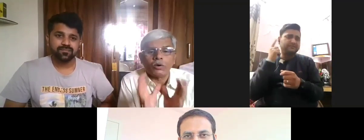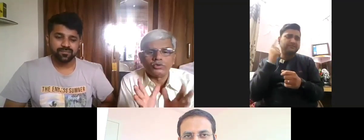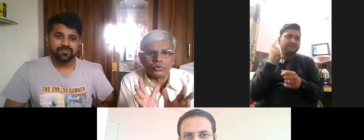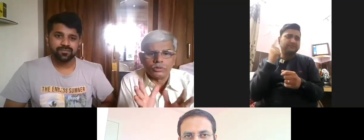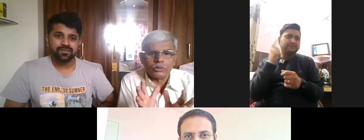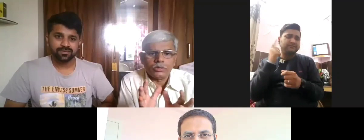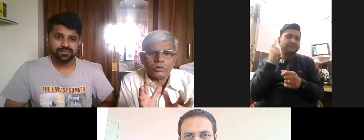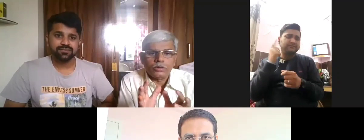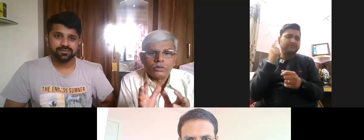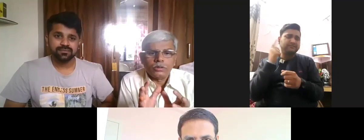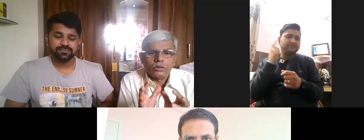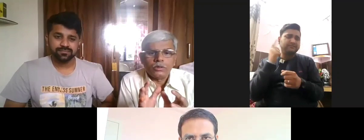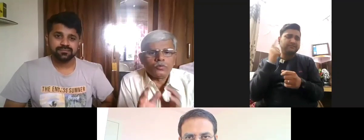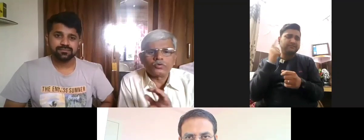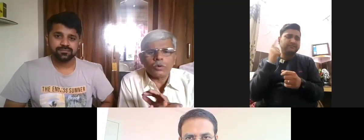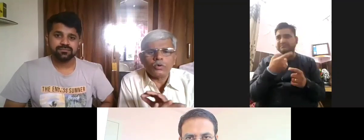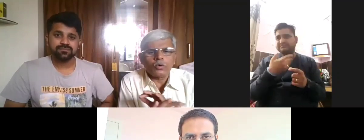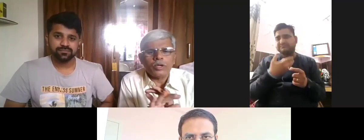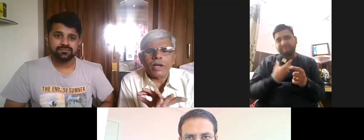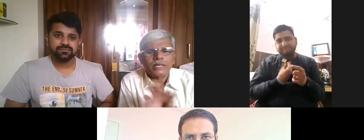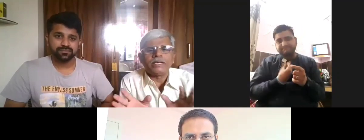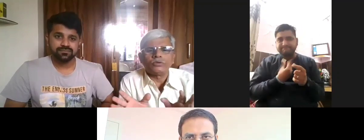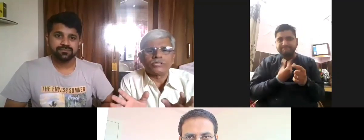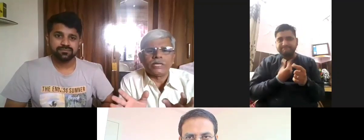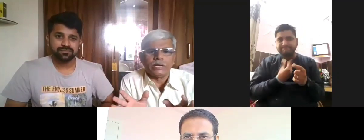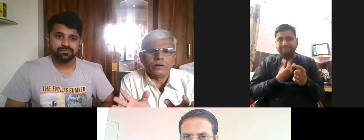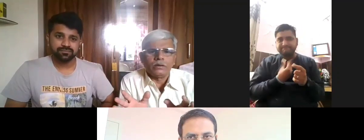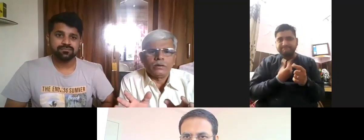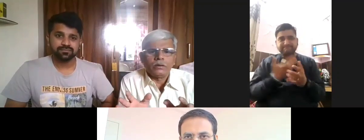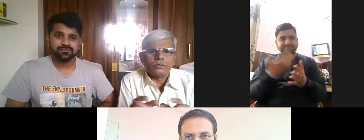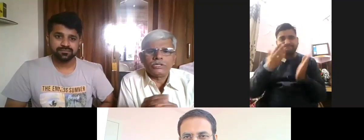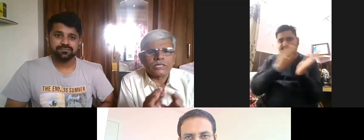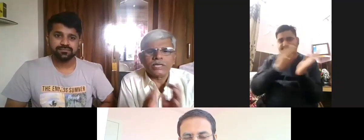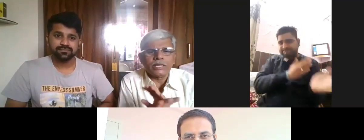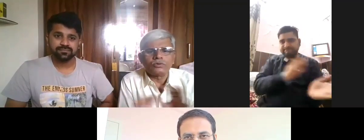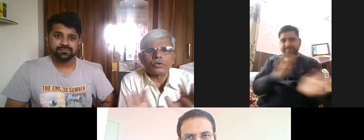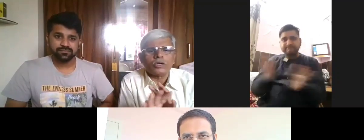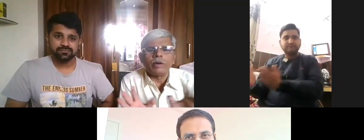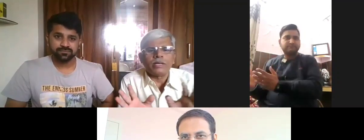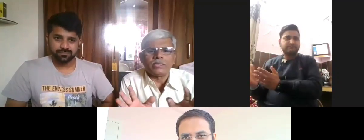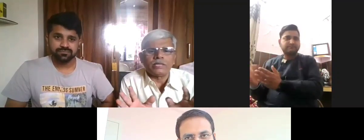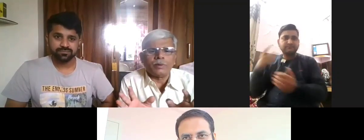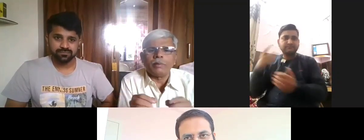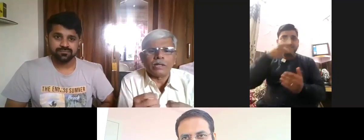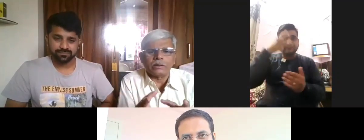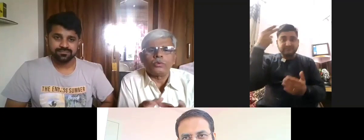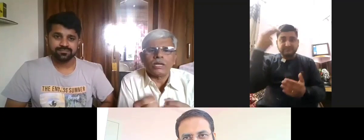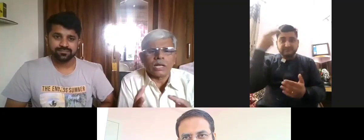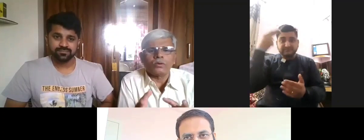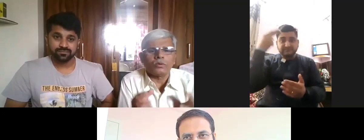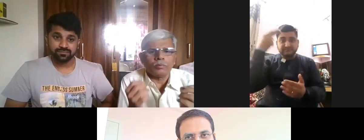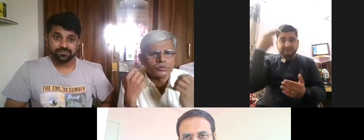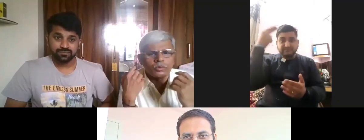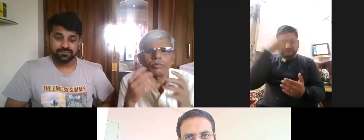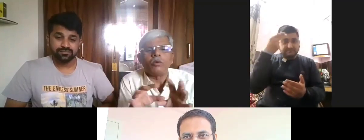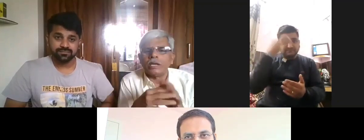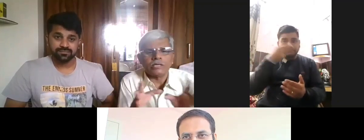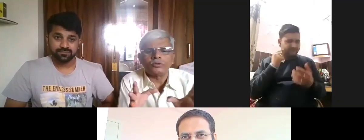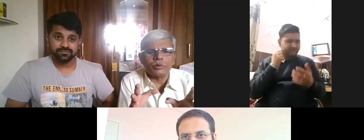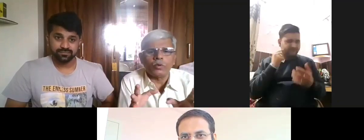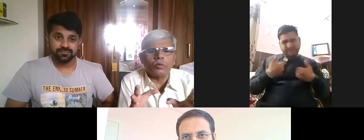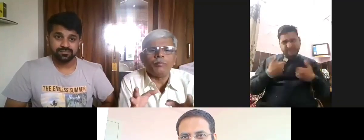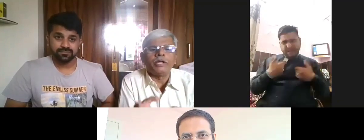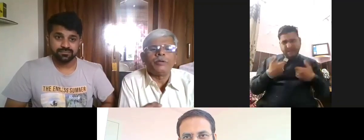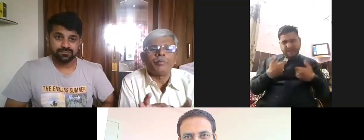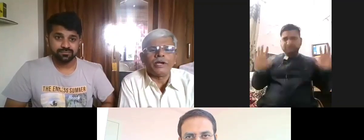उसके बावजूद उसका कोई मायना नहीं, उसके लिए चेतन के लिए उसकी कोई मायना नहीं कि मैं बात करूं या ना करूं, मैं सुन पाऊं या